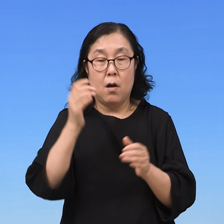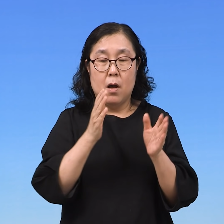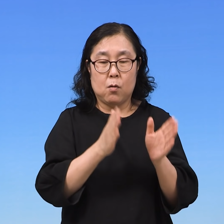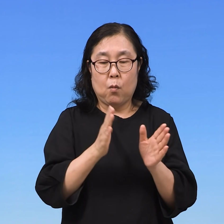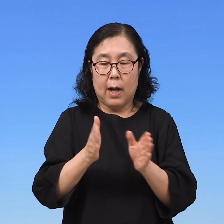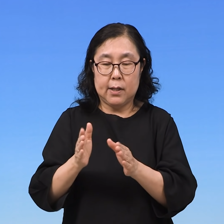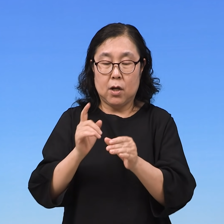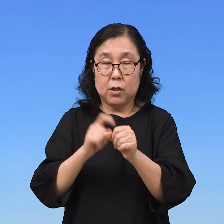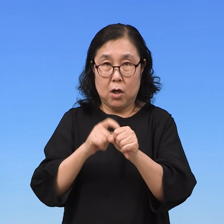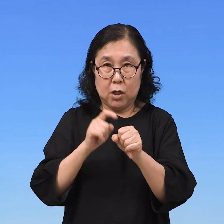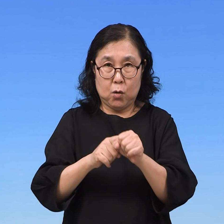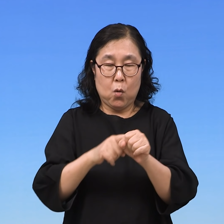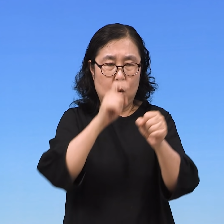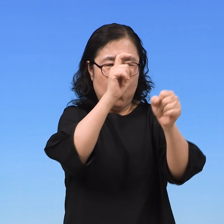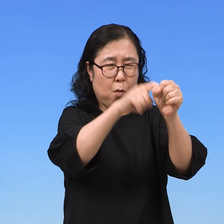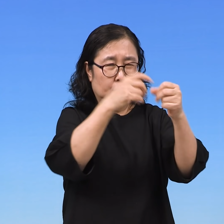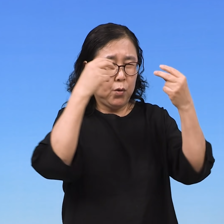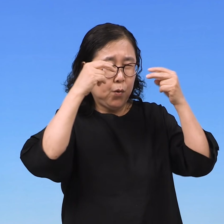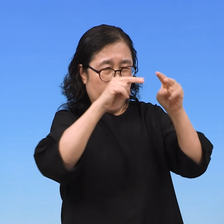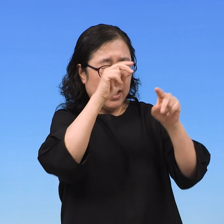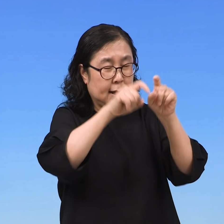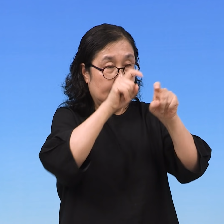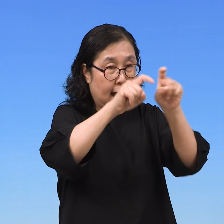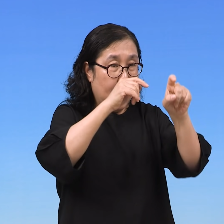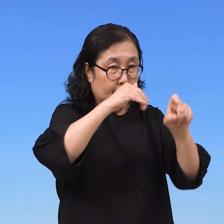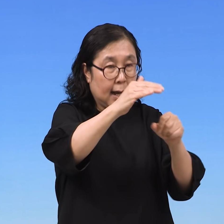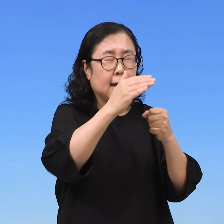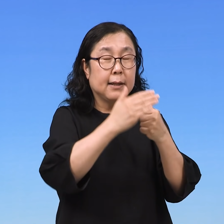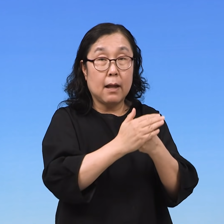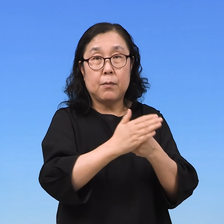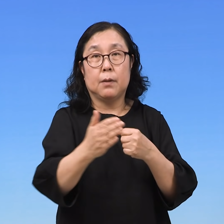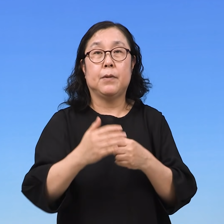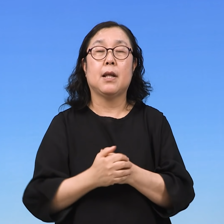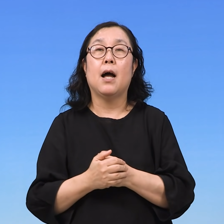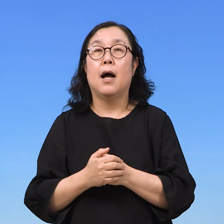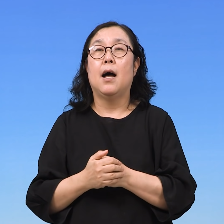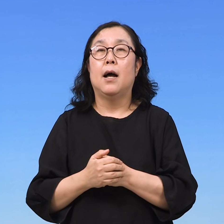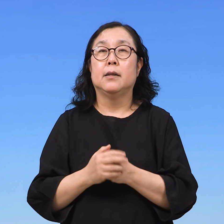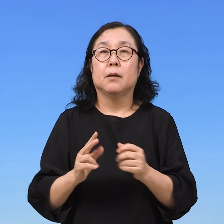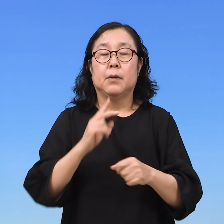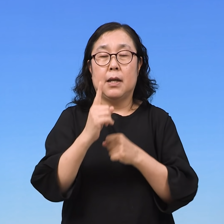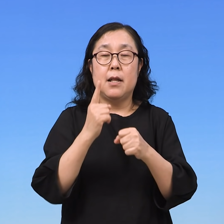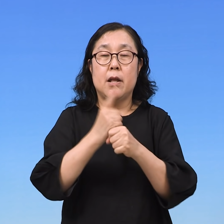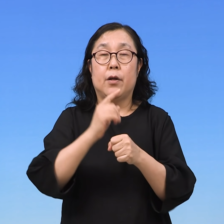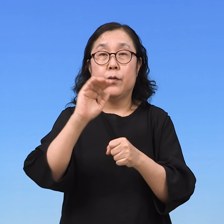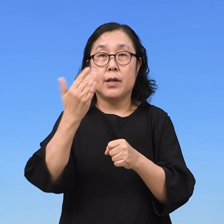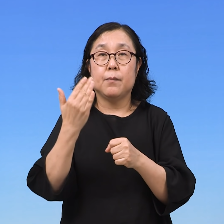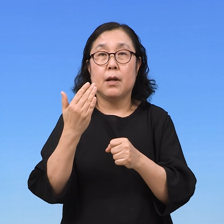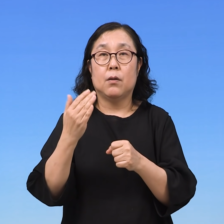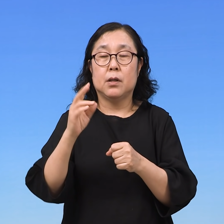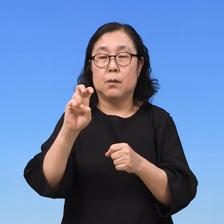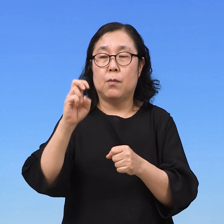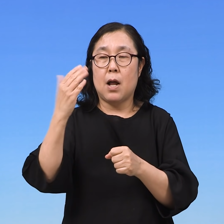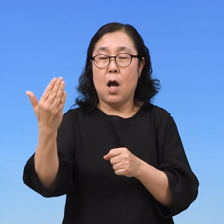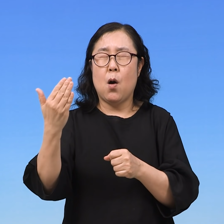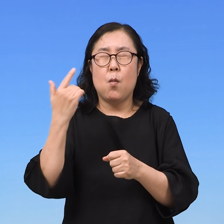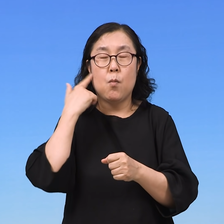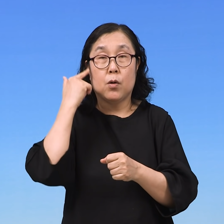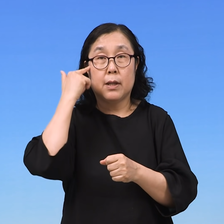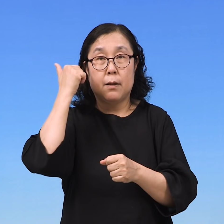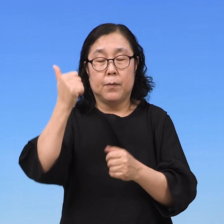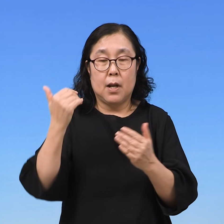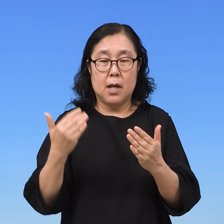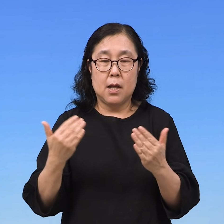과정적이고 지향적인 존재로서의 그리스도인이니까요. 그리고 여러분 지금 한 1년 됐나요? 저는 우리